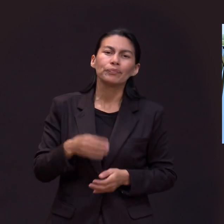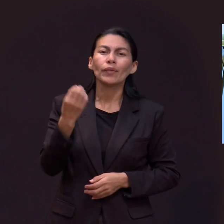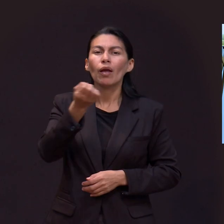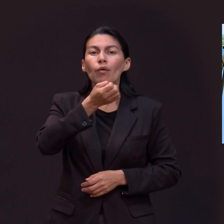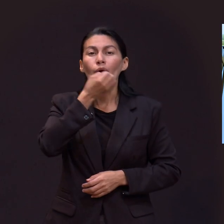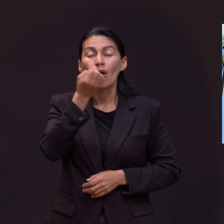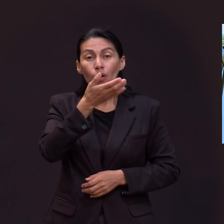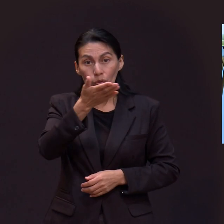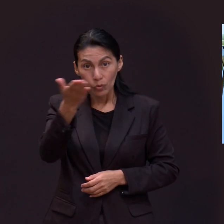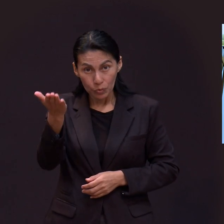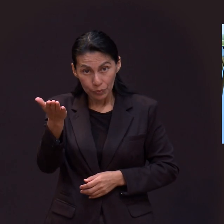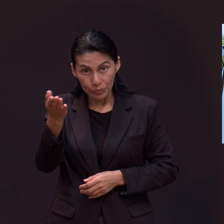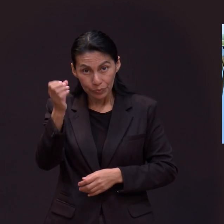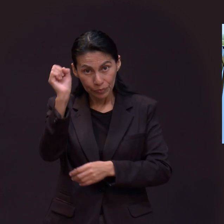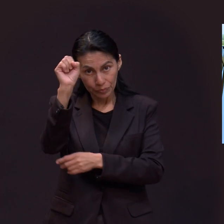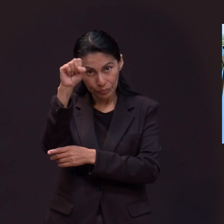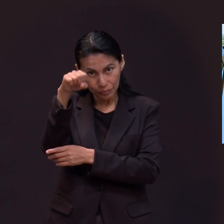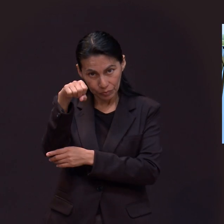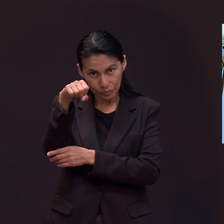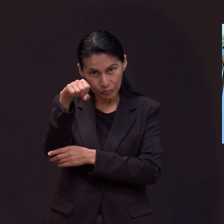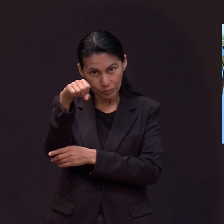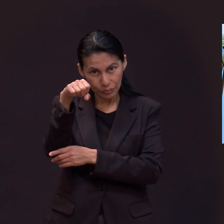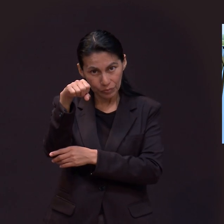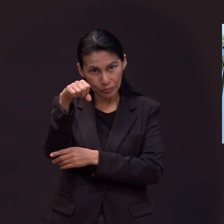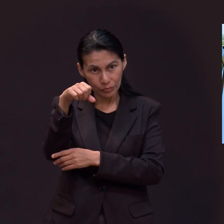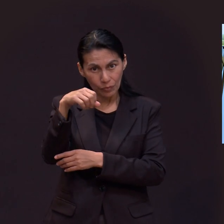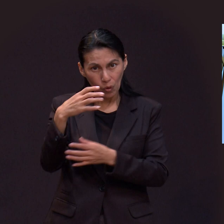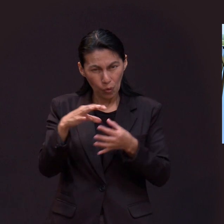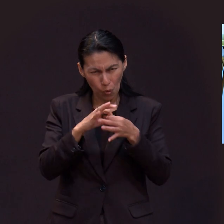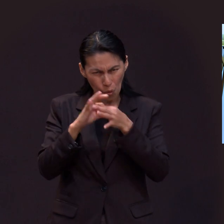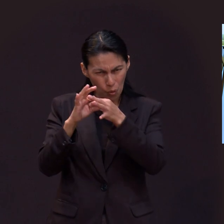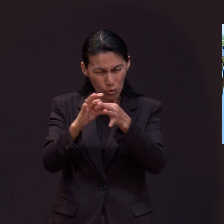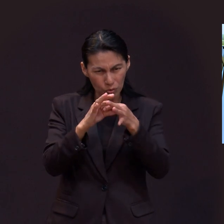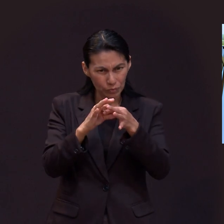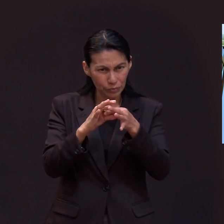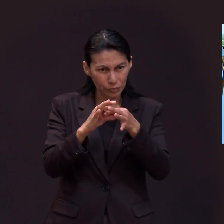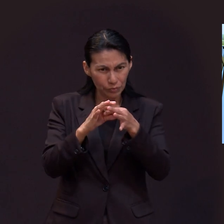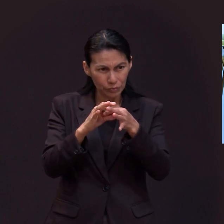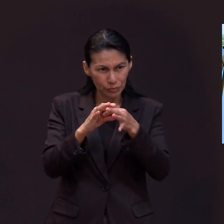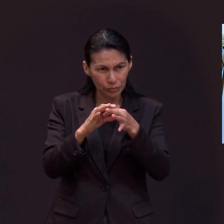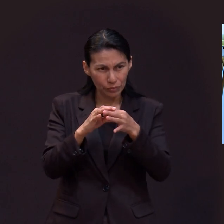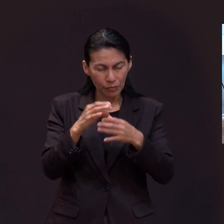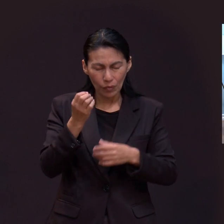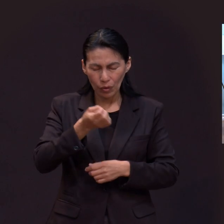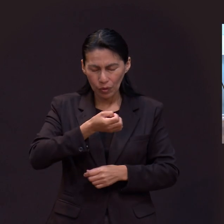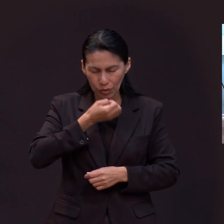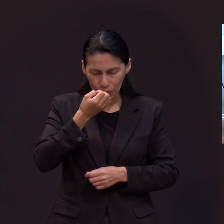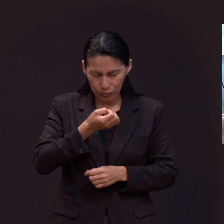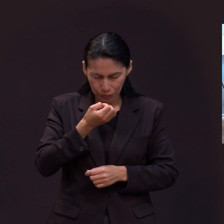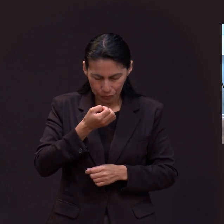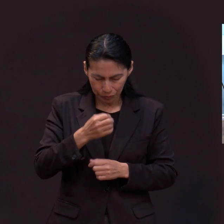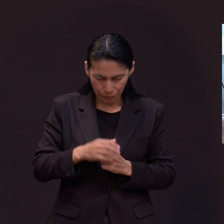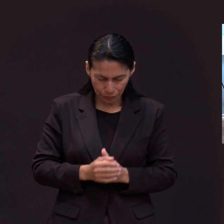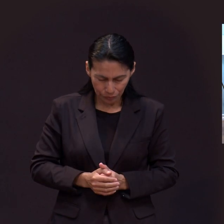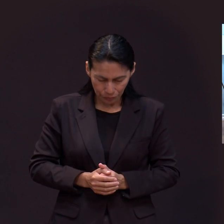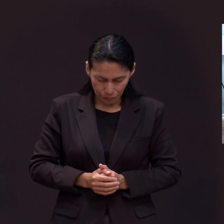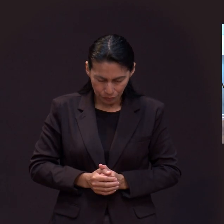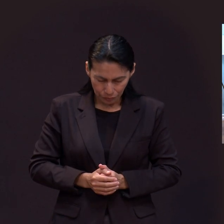inclinemos el rostro allá donde estás vamos a orar juntos como hermanos